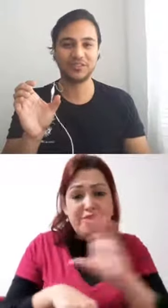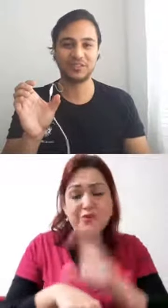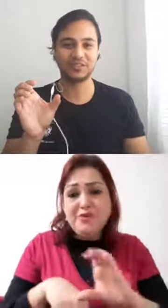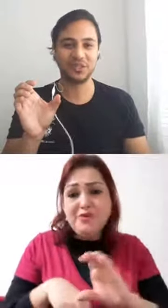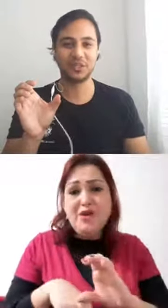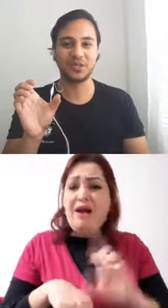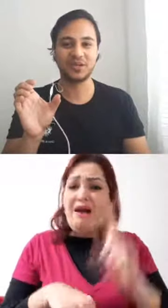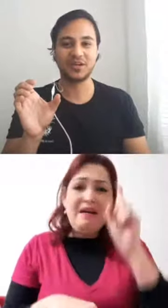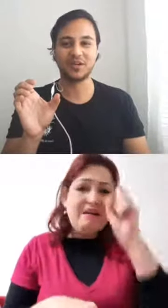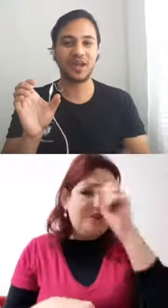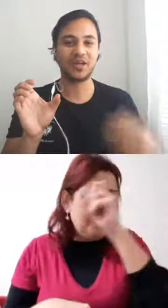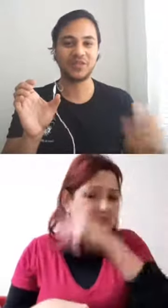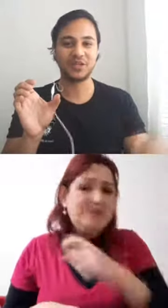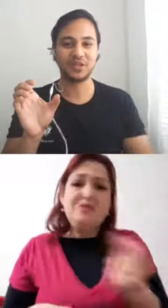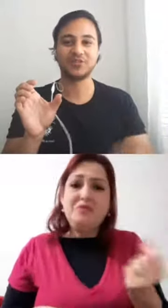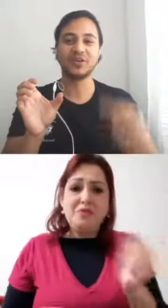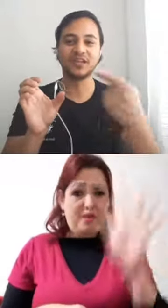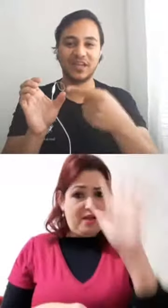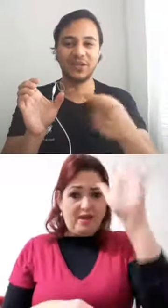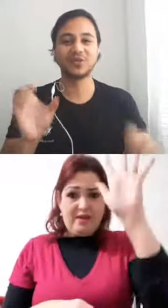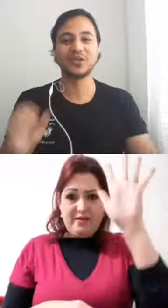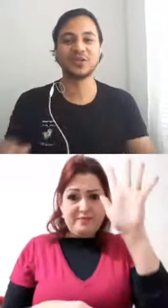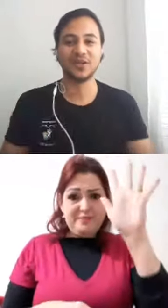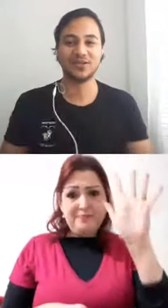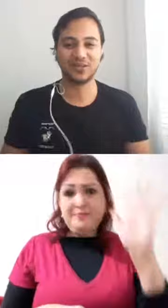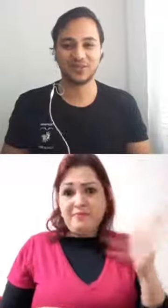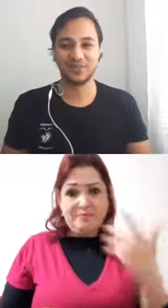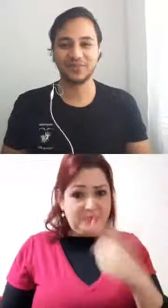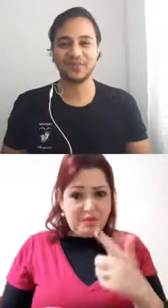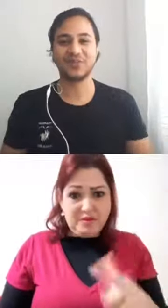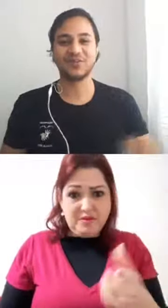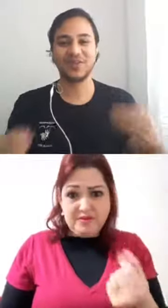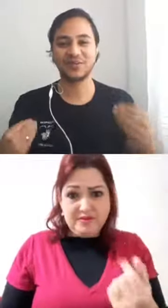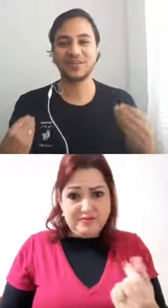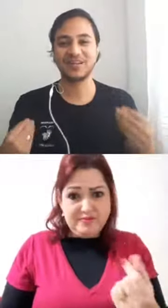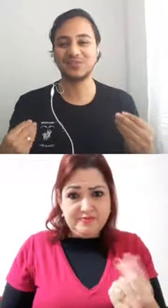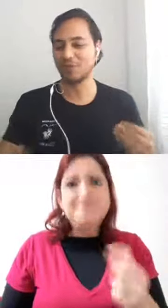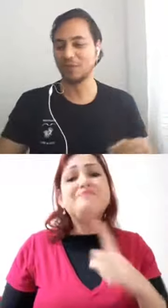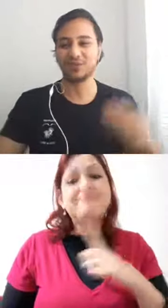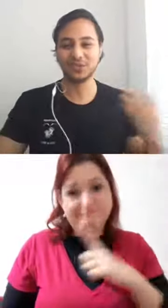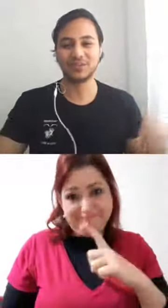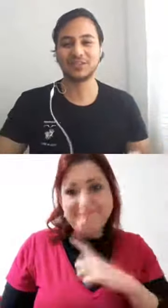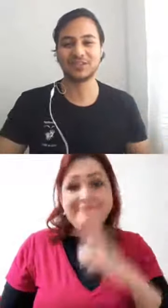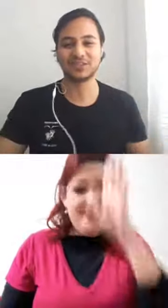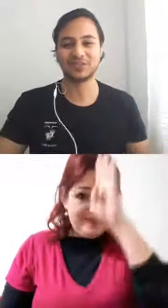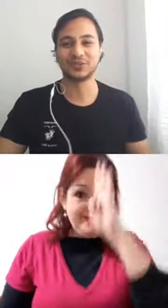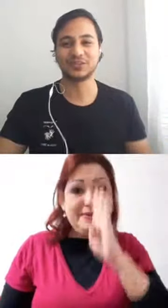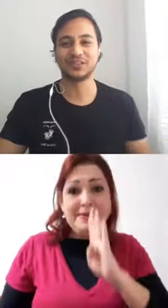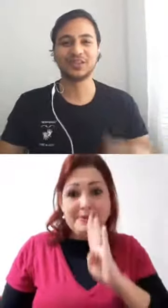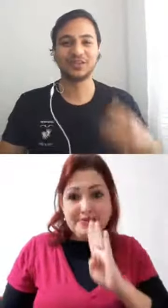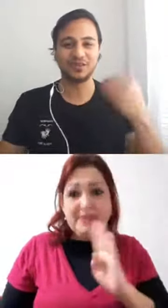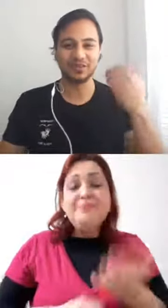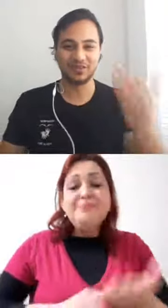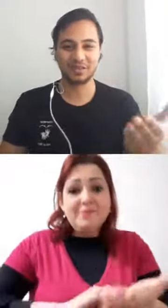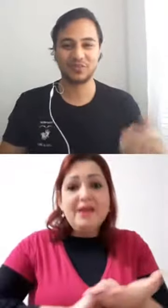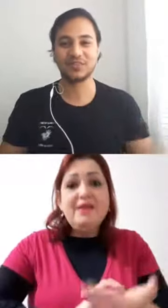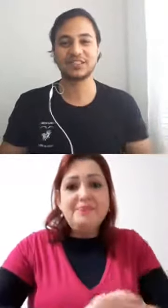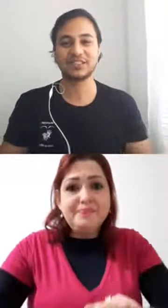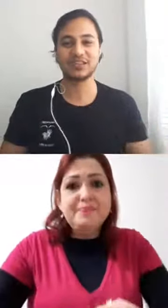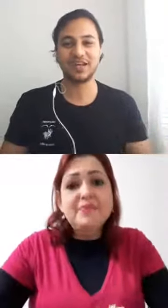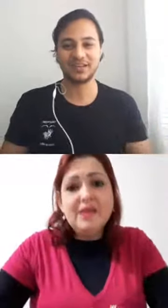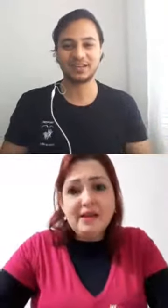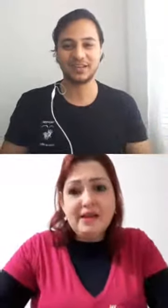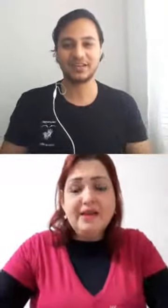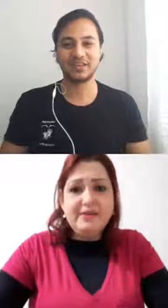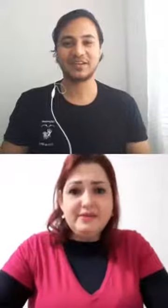Mesmo assim, não tem dinheiro. Não quero investir nisso. Tem conteúdo gratuito. Então não tem desculpa. Busca uma associação de surdos. Tem pessoas que